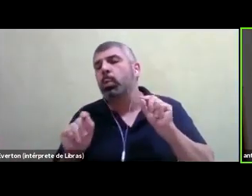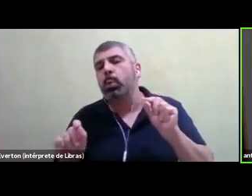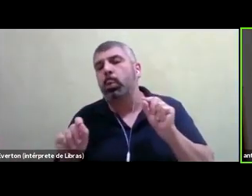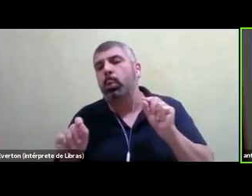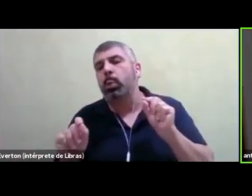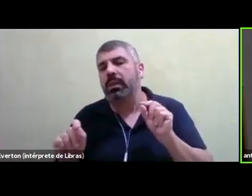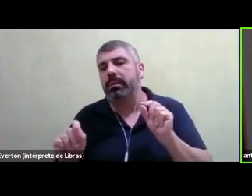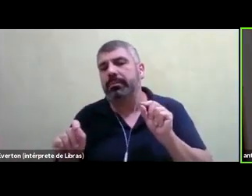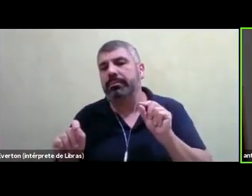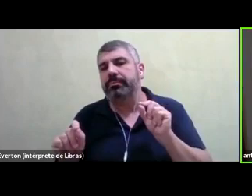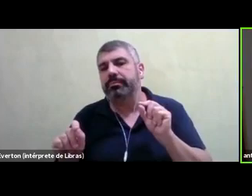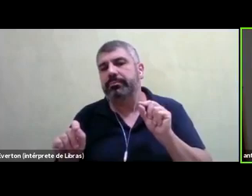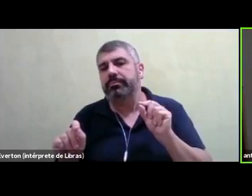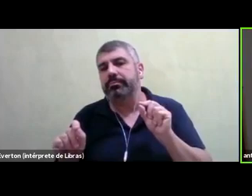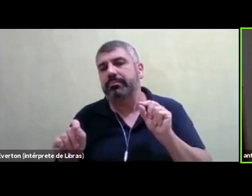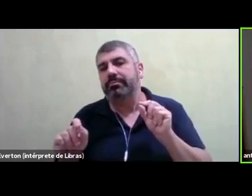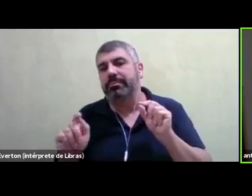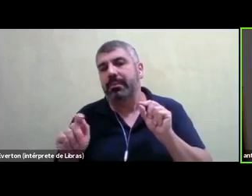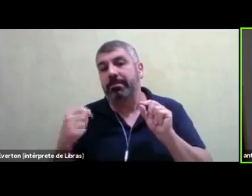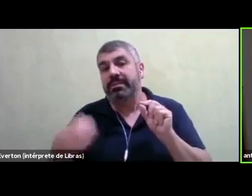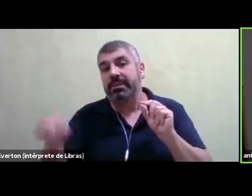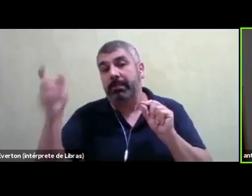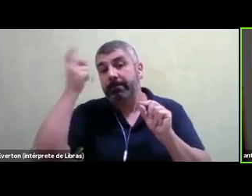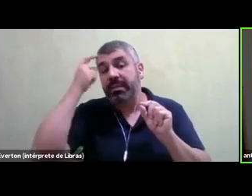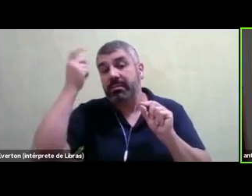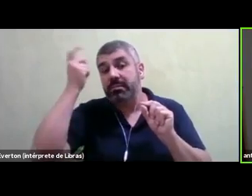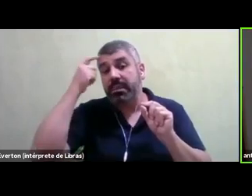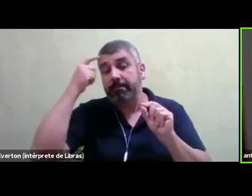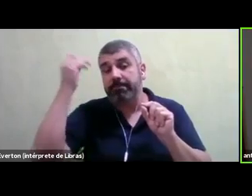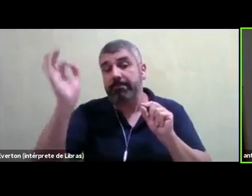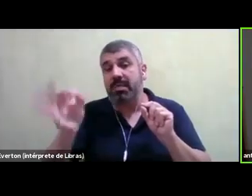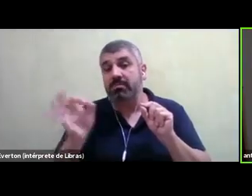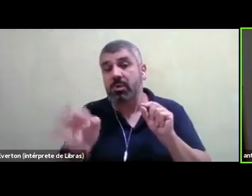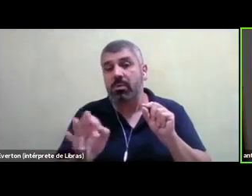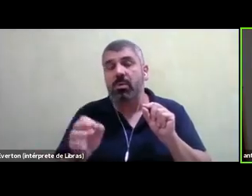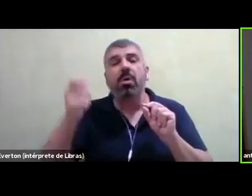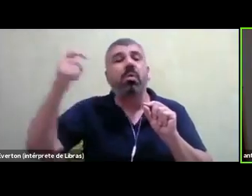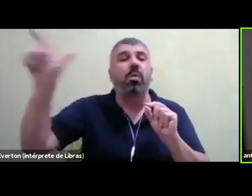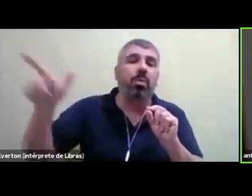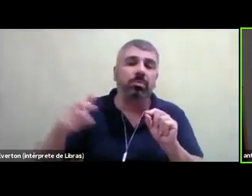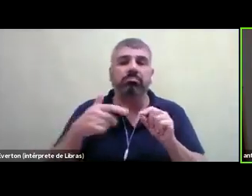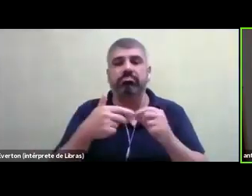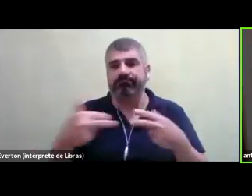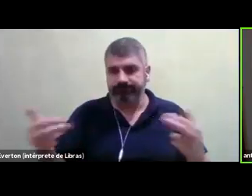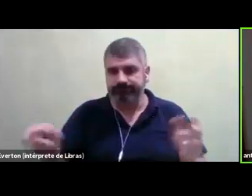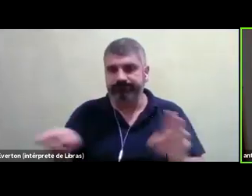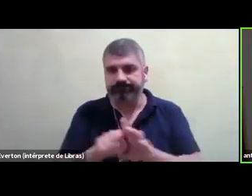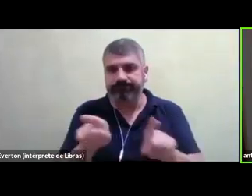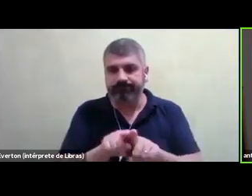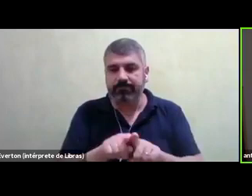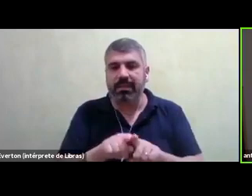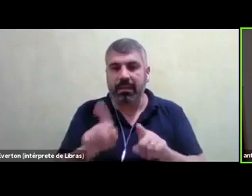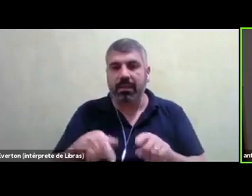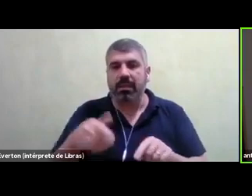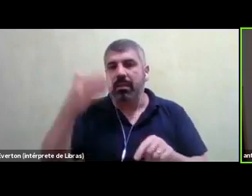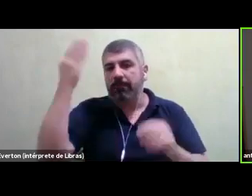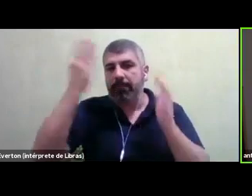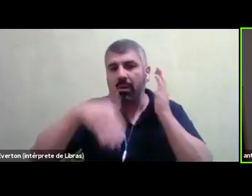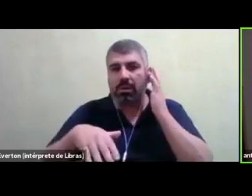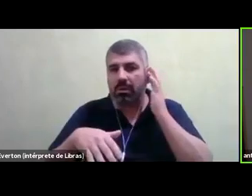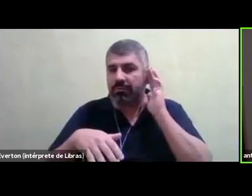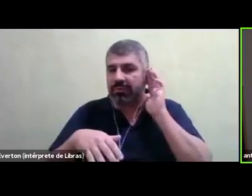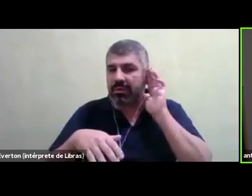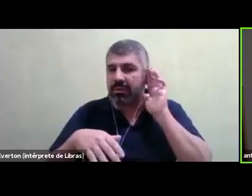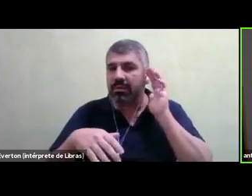disso? Isso a gente tem que pensar, né? E outra questão é, de novo, o teste de proficiência para